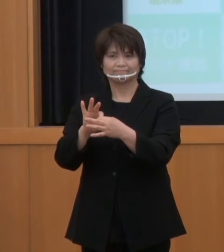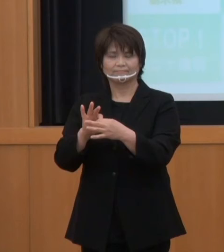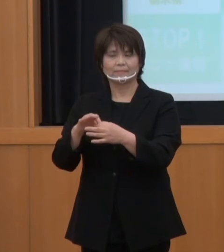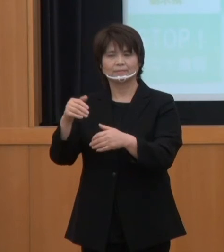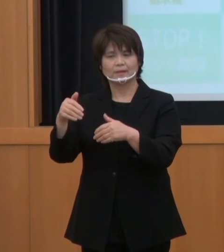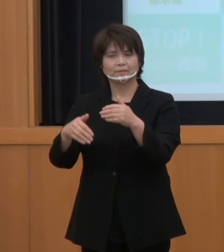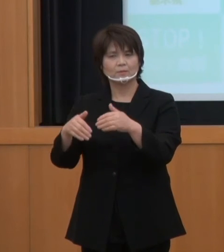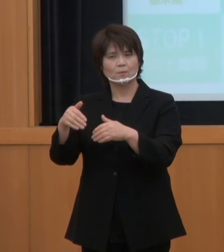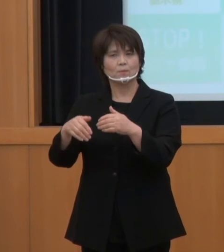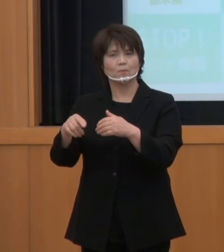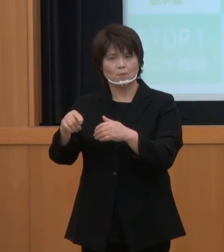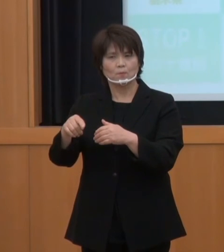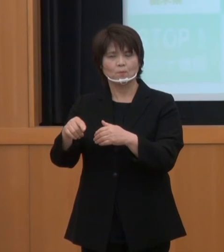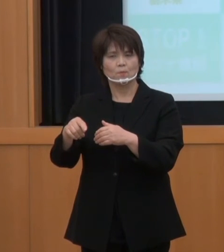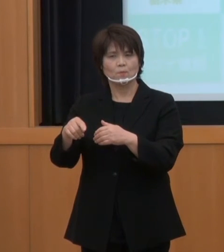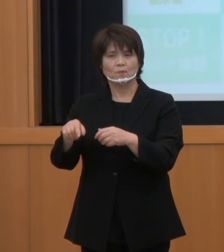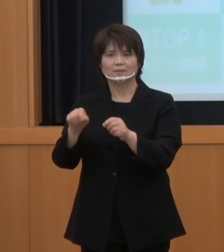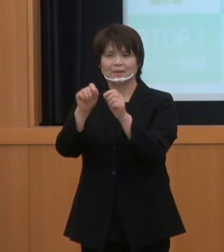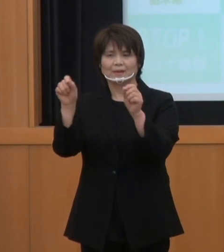民党推薦をもらった現職が